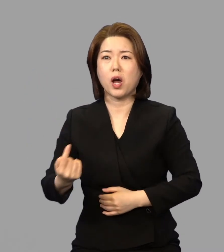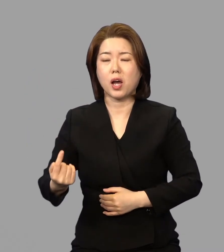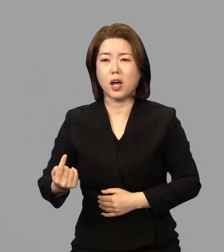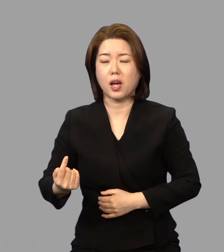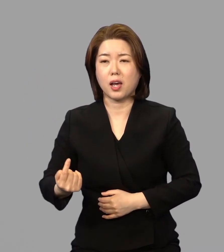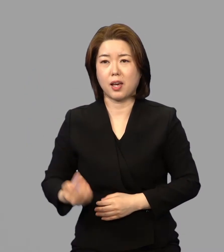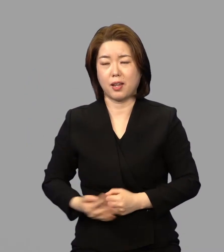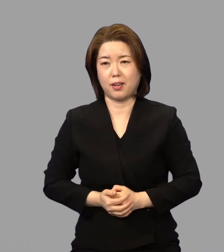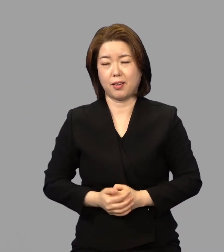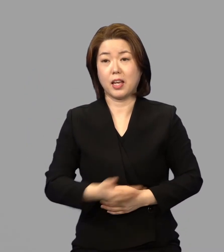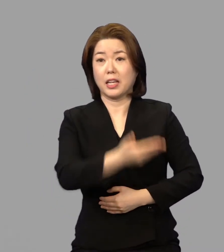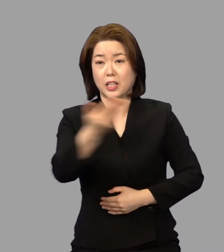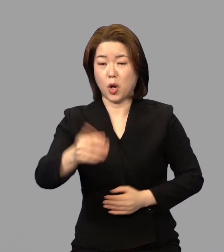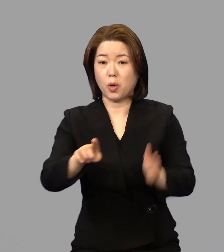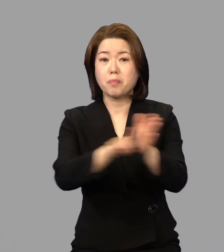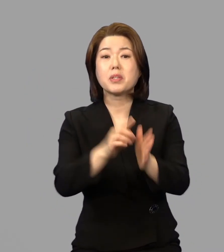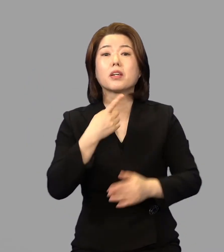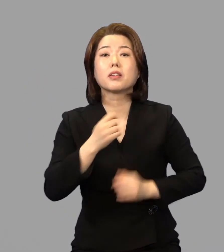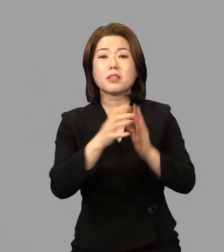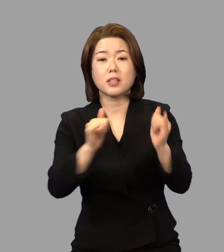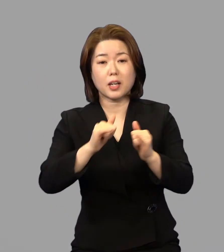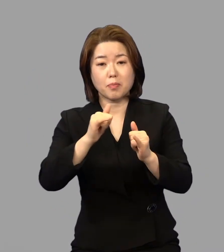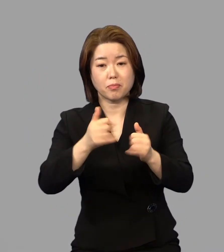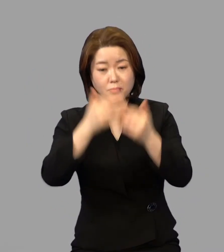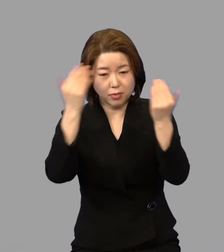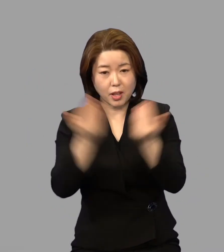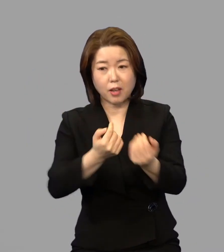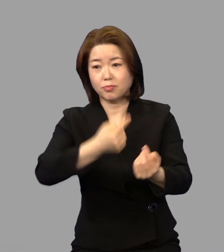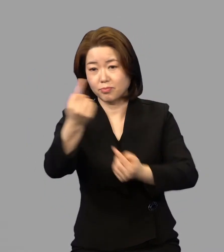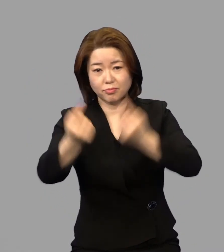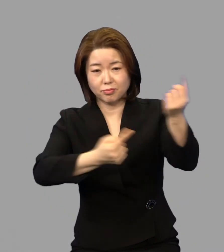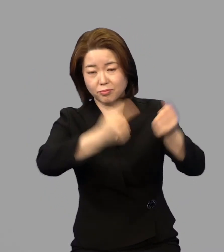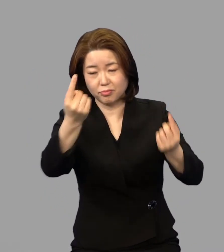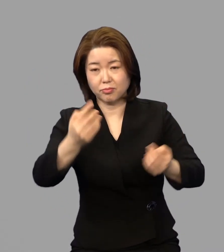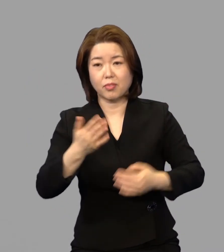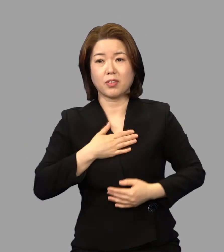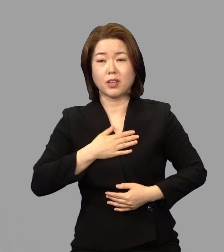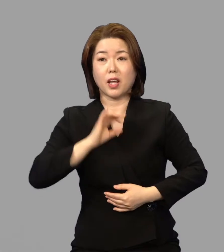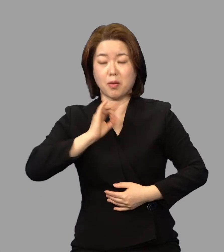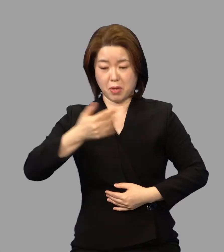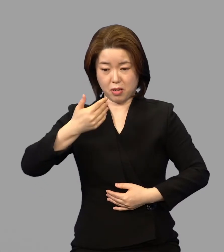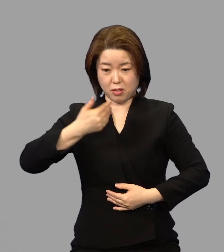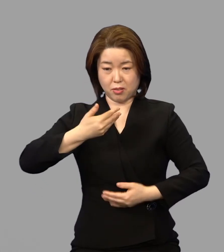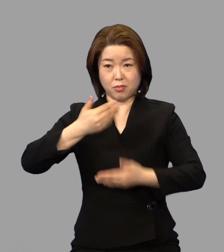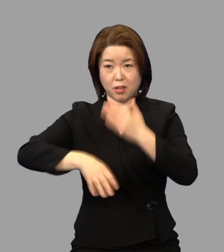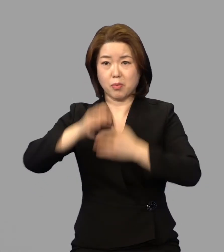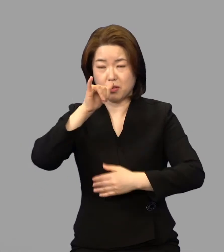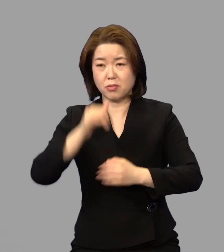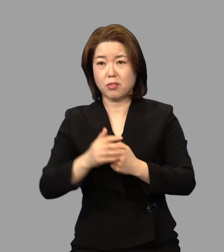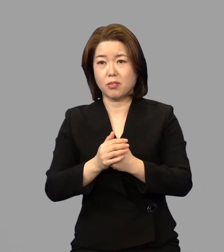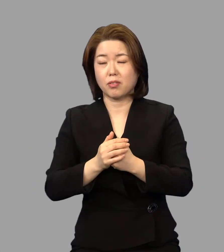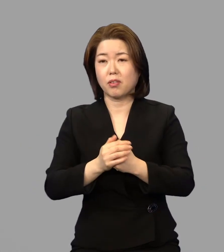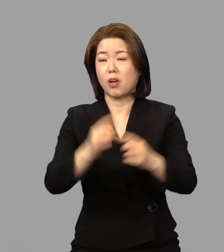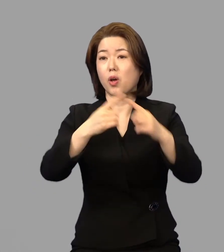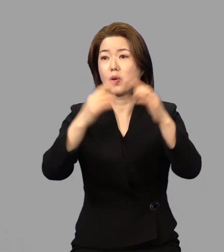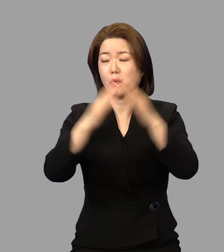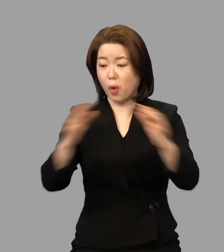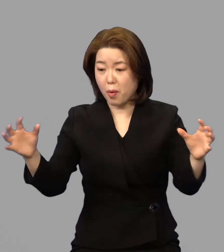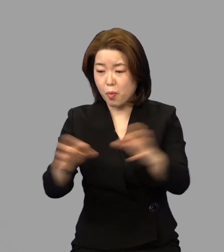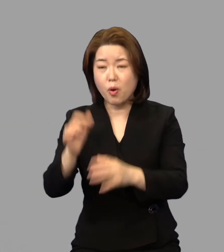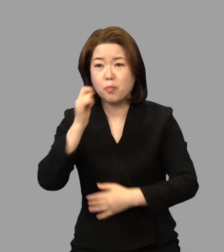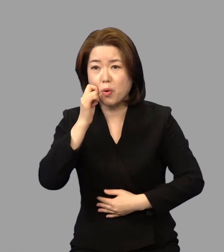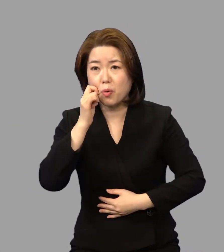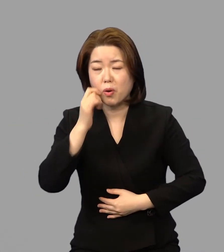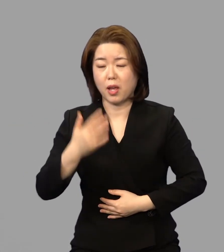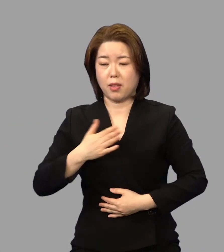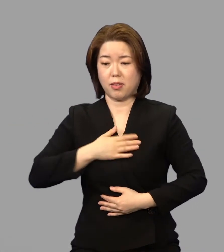여러분, 믿었던 사람 다 떠나고 혼자 남았고, 교회도 다 모일 수가 없고